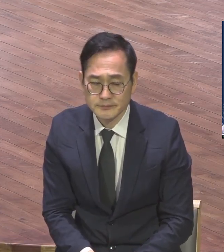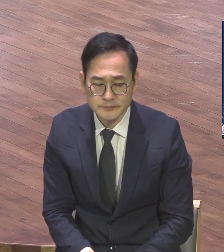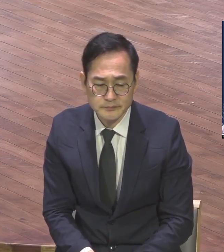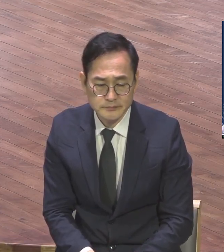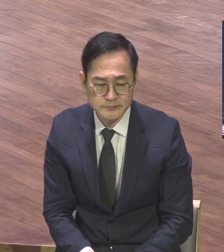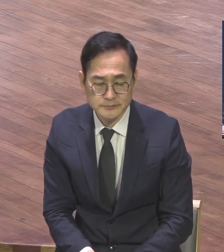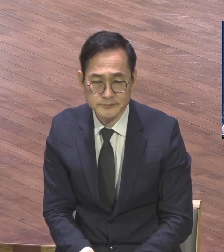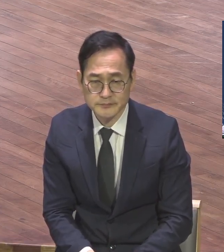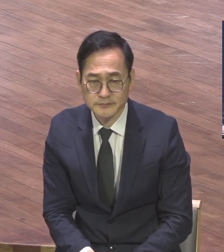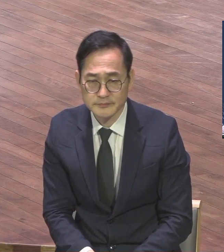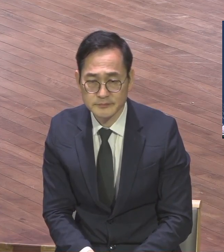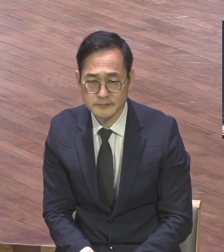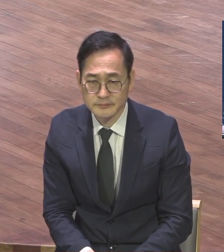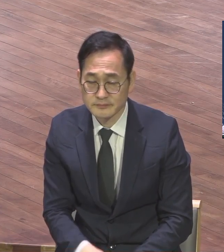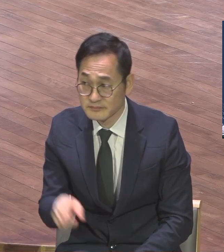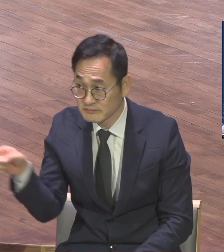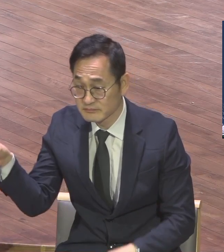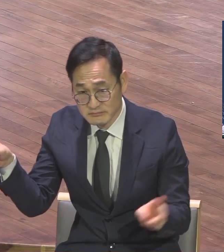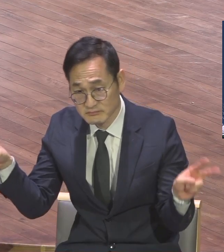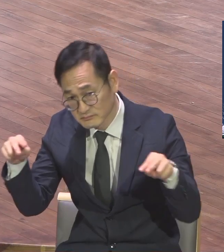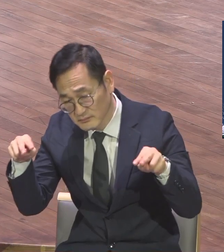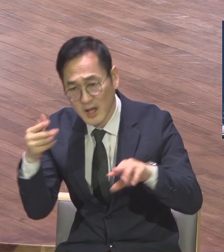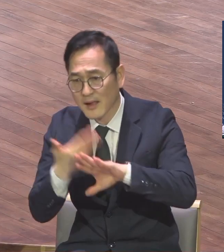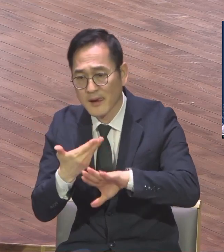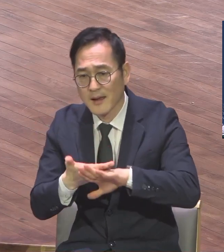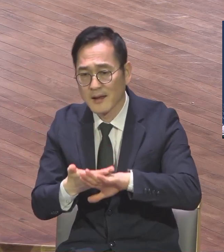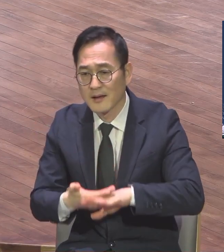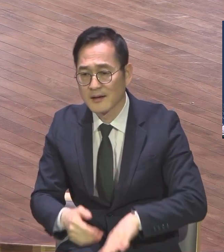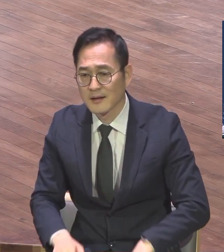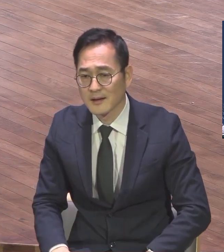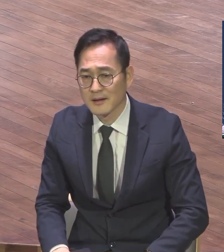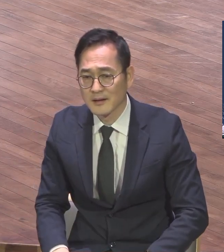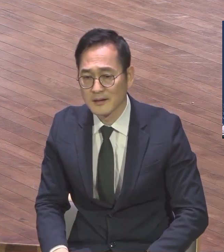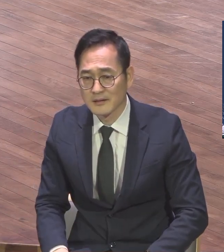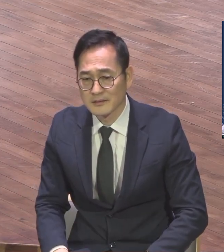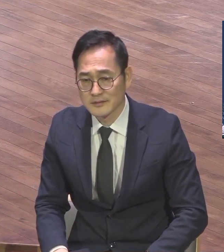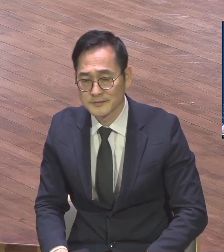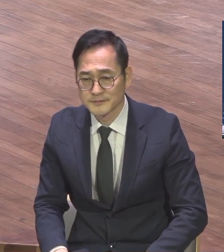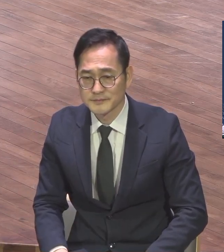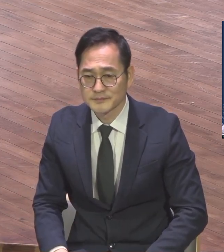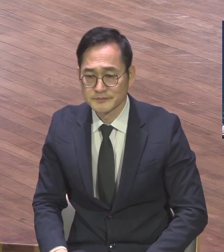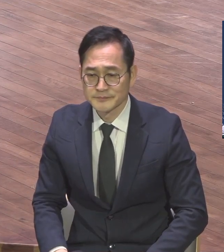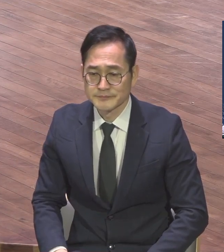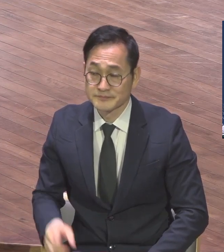실체를 바라보는 관점이 전혀 다른 거예요. 이단일 수가 없는 것이죠.